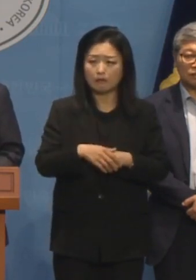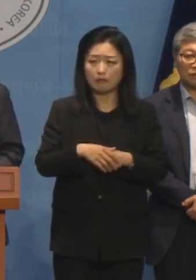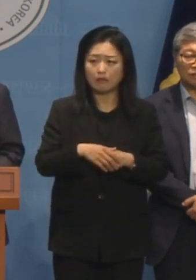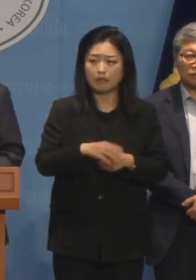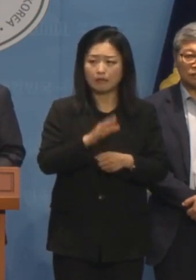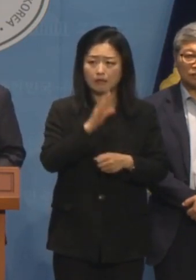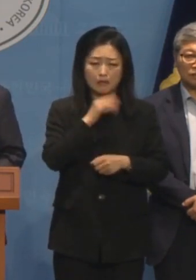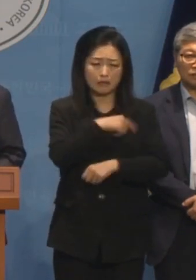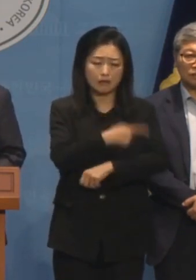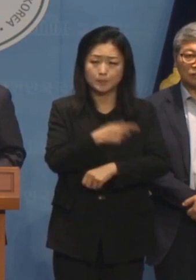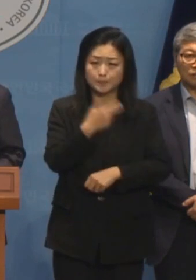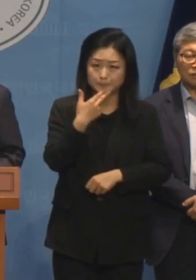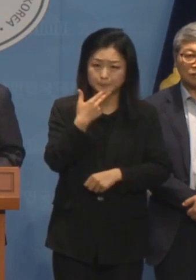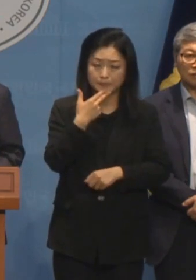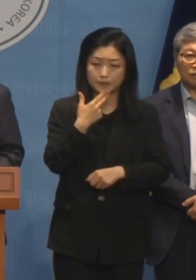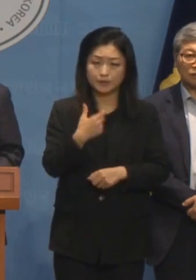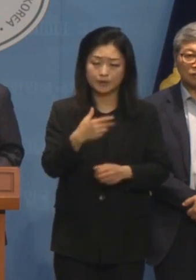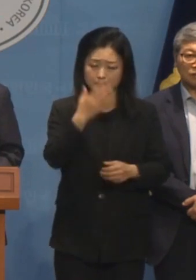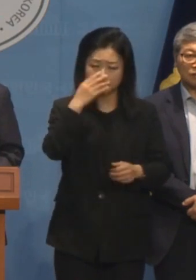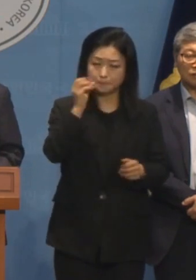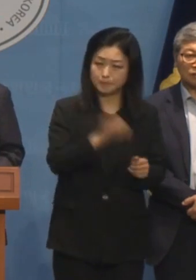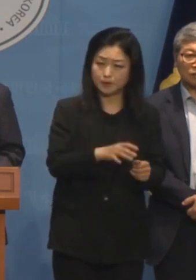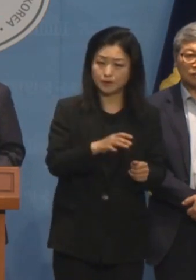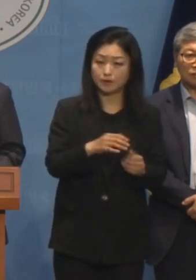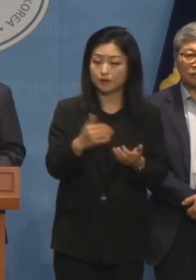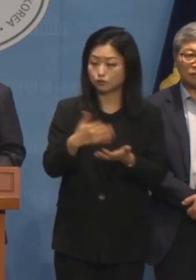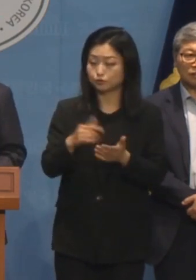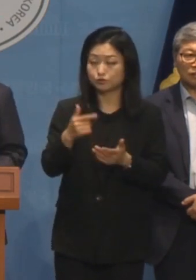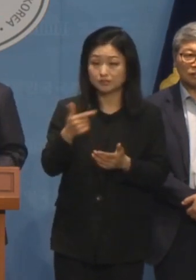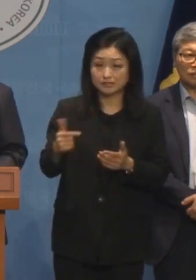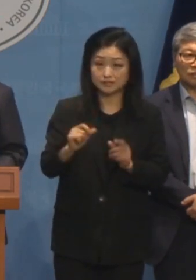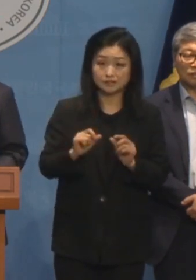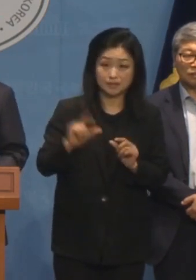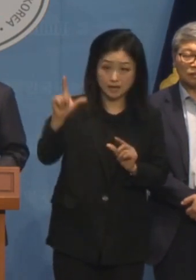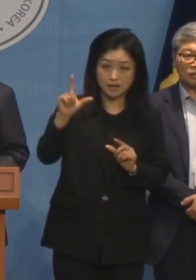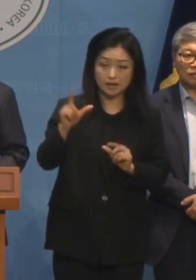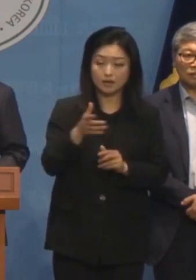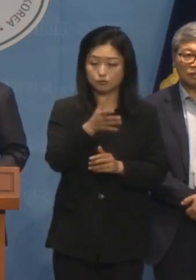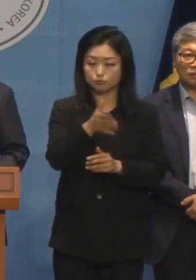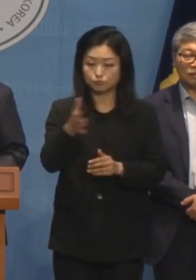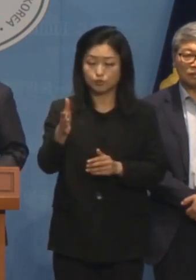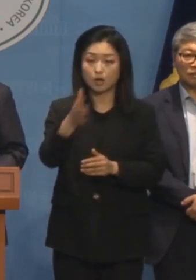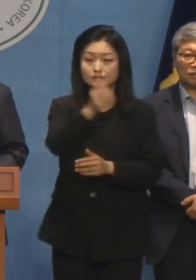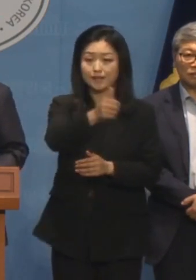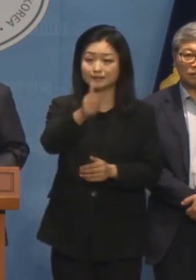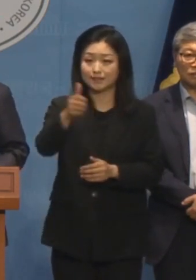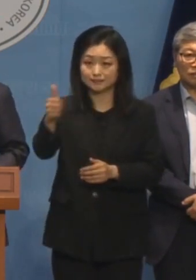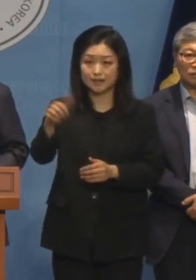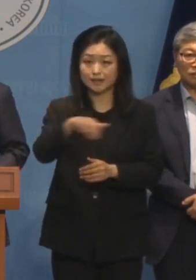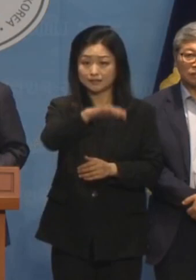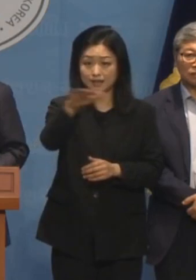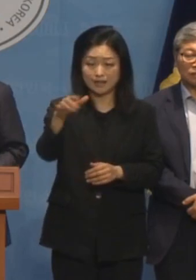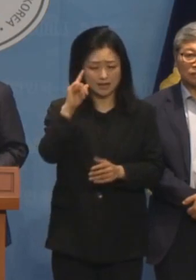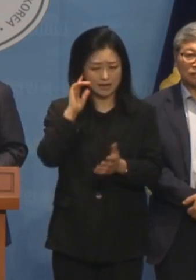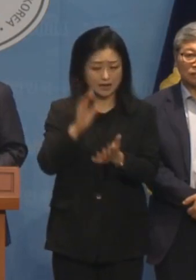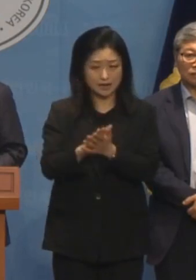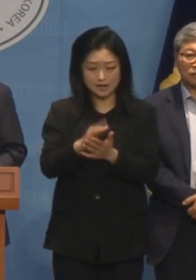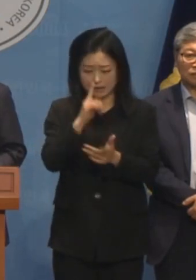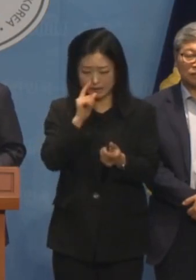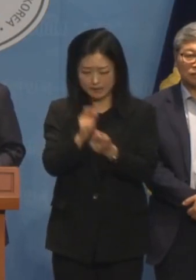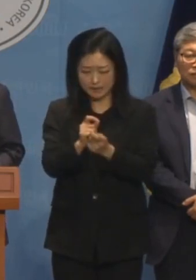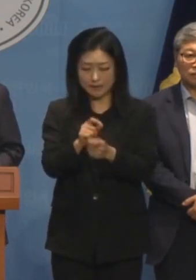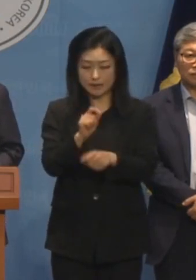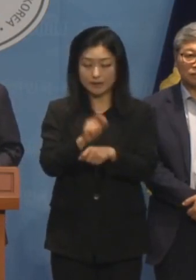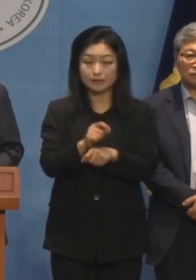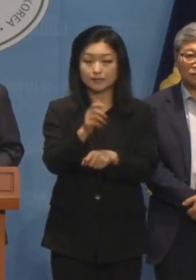되었고 무력화되었고 다수파가 분과장을 독식한 채 보완적인 간사 선임 요구도